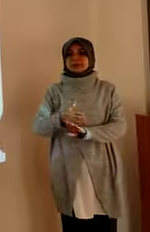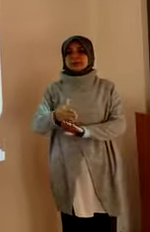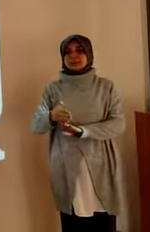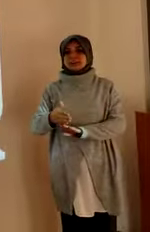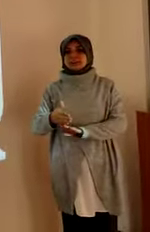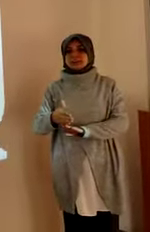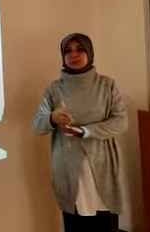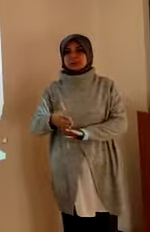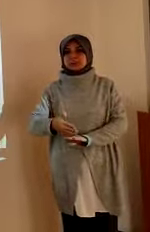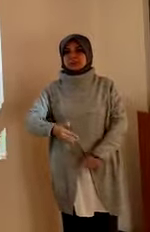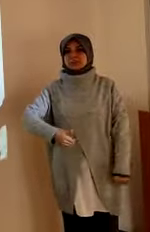Gecikmek,